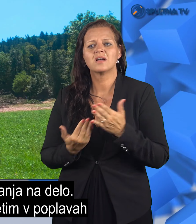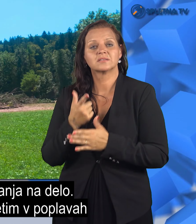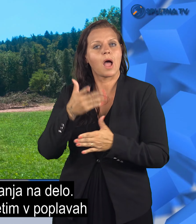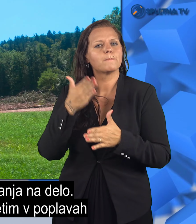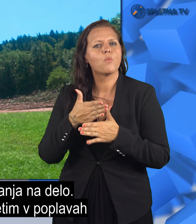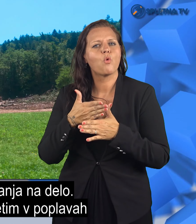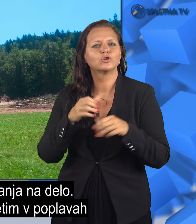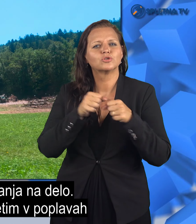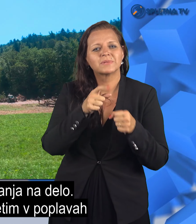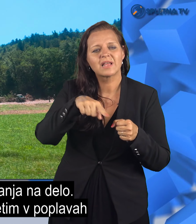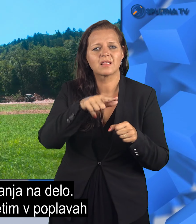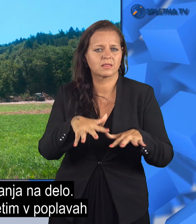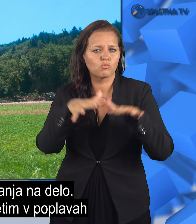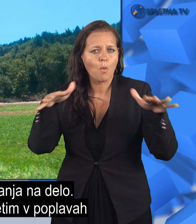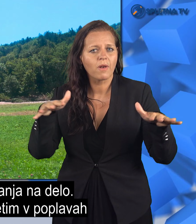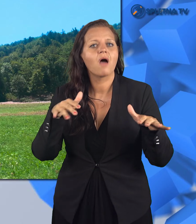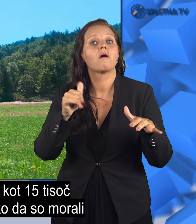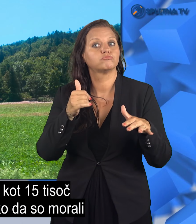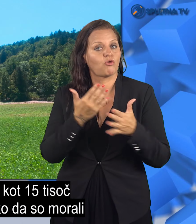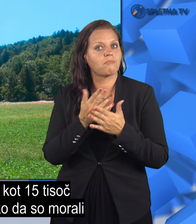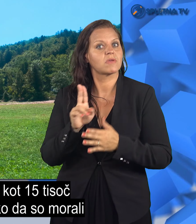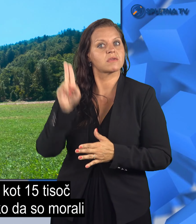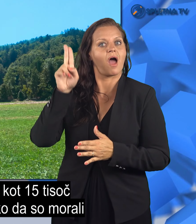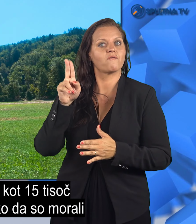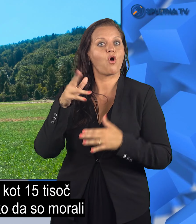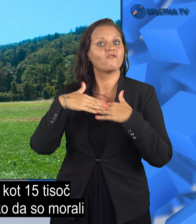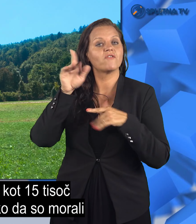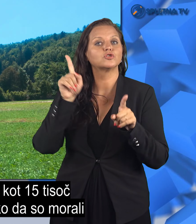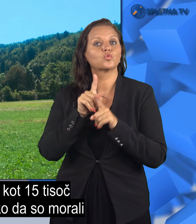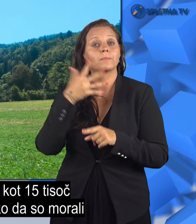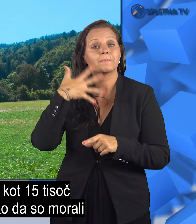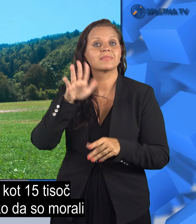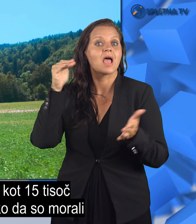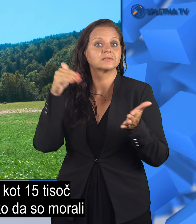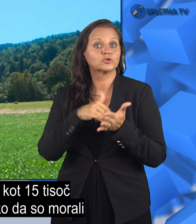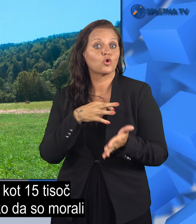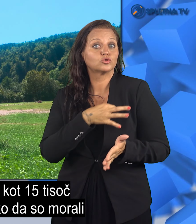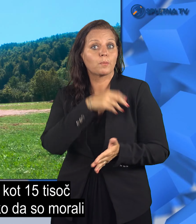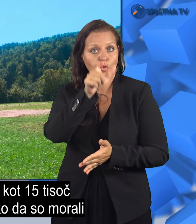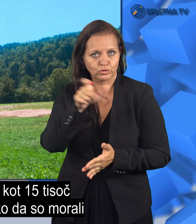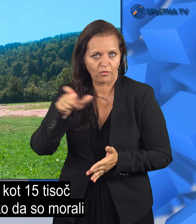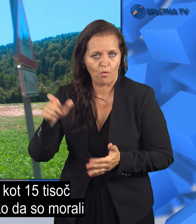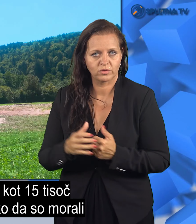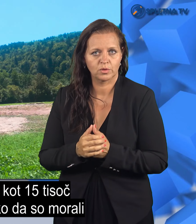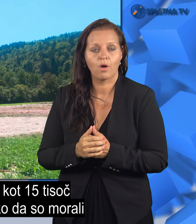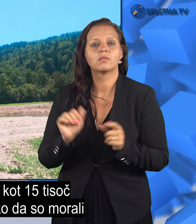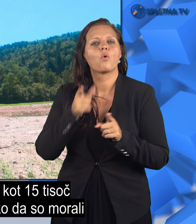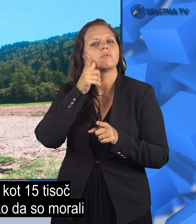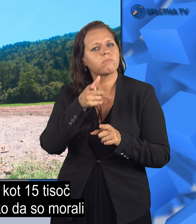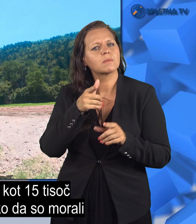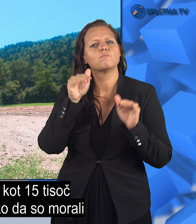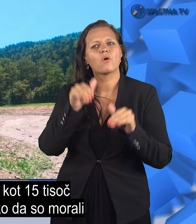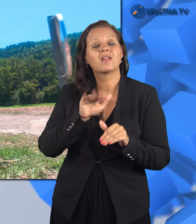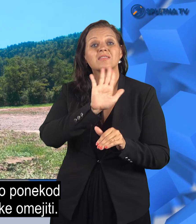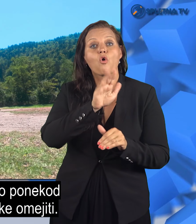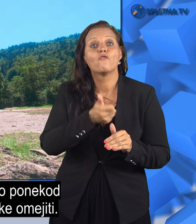Za pomoč prizadetim v poplavah se je javilo več kot 15.000 prostovoljcev, tako da so morali njihovo število ponekod